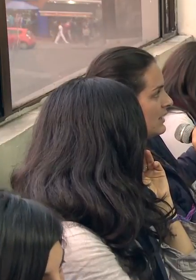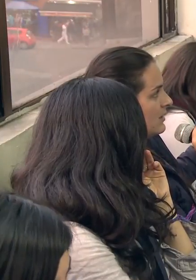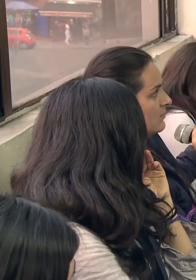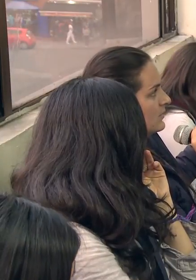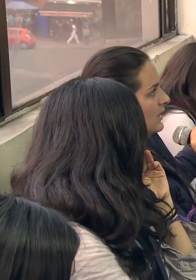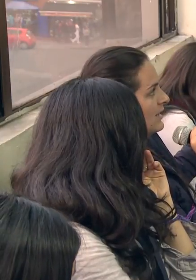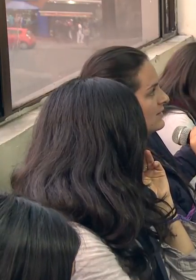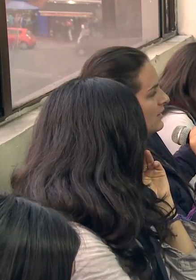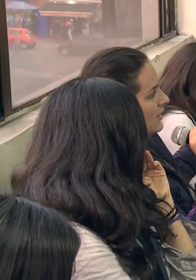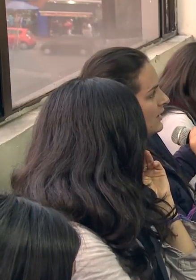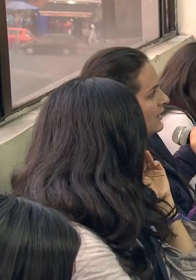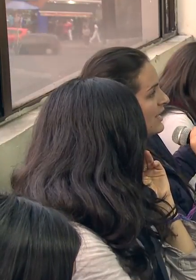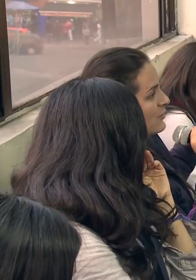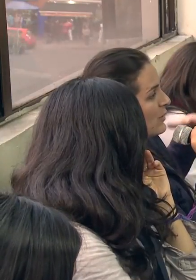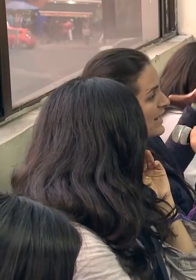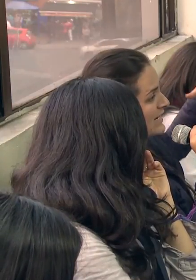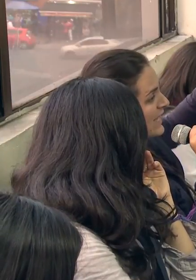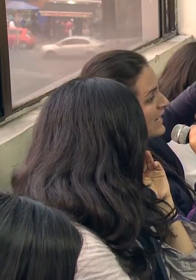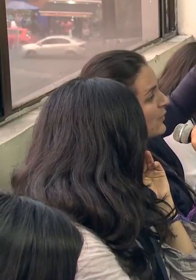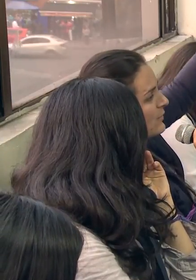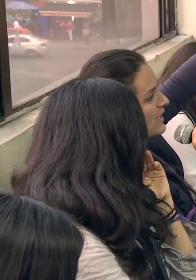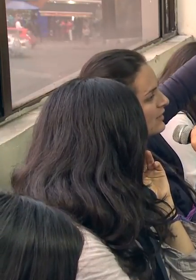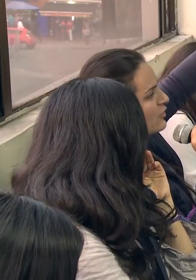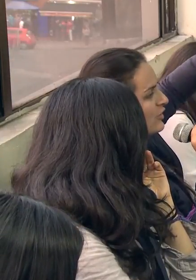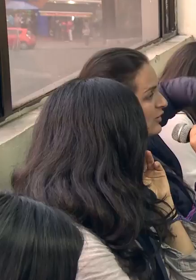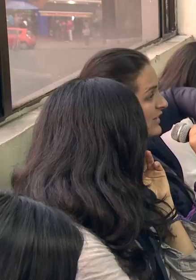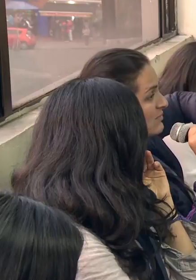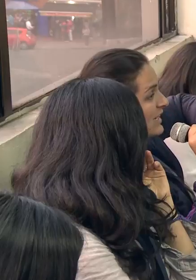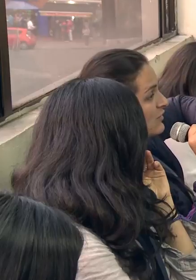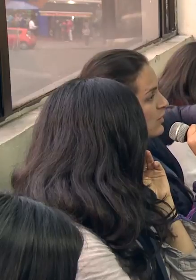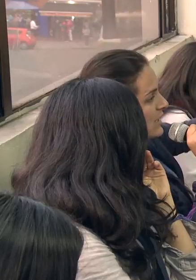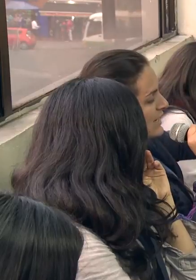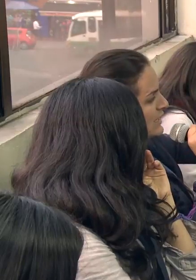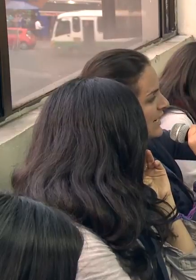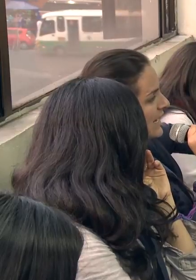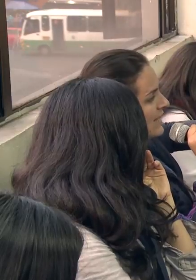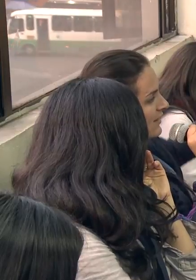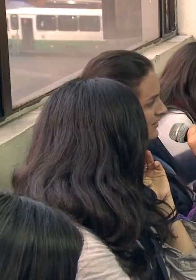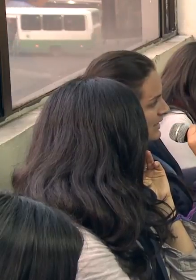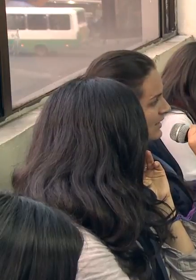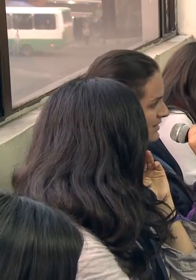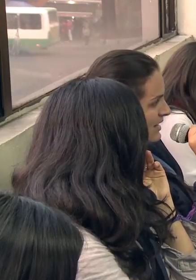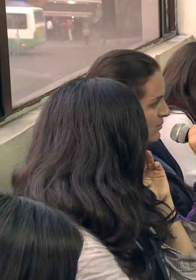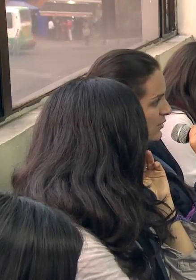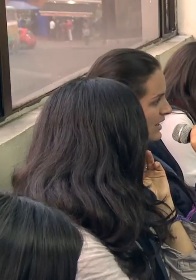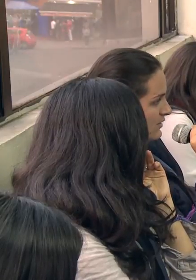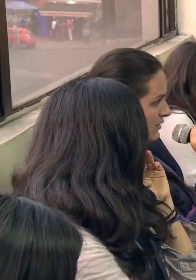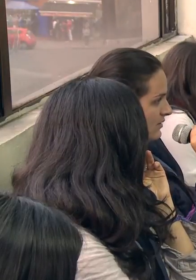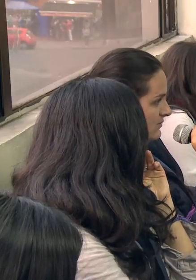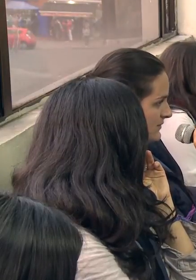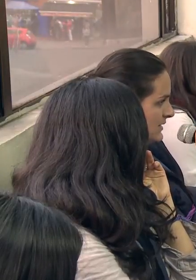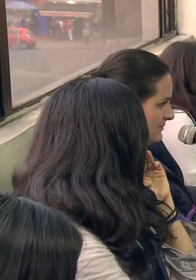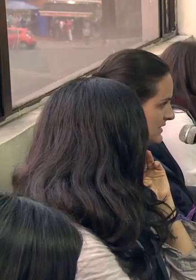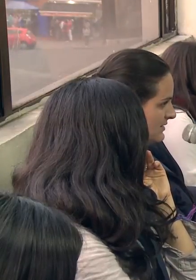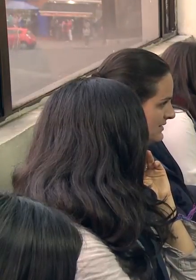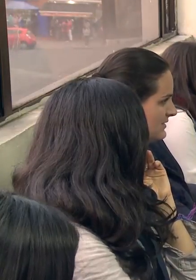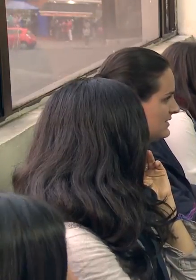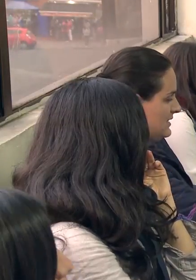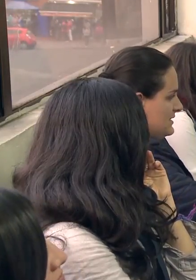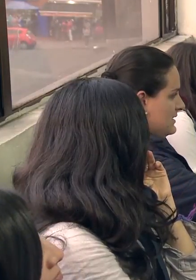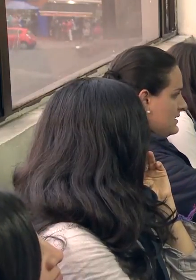de la soberanía del gobierno, sino también la soberanía de la población.